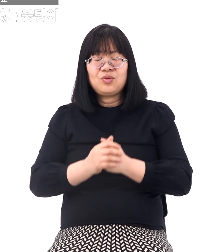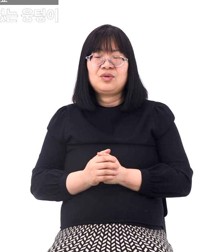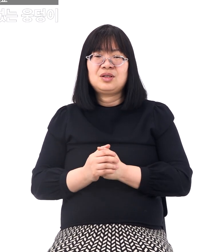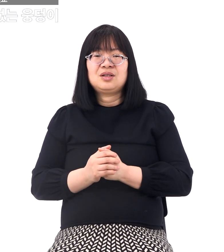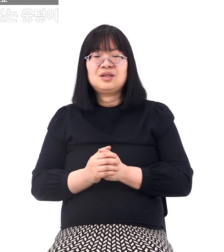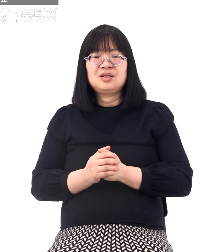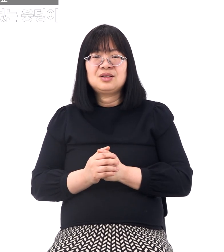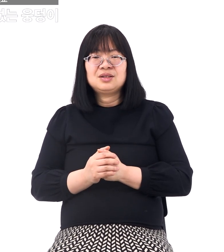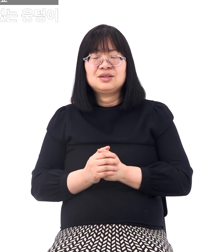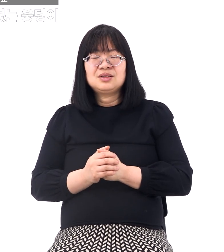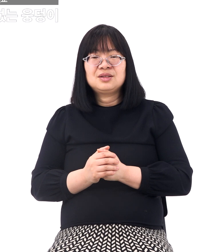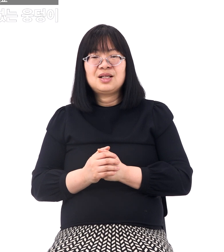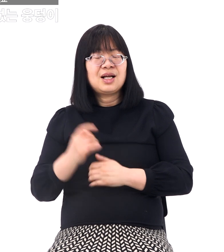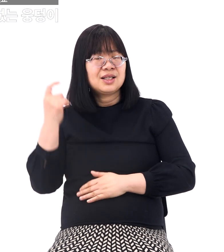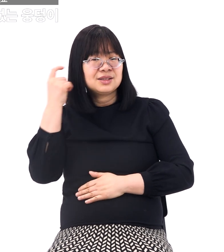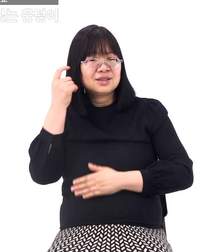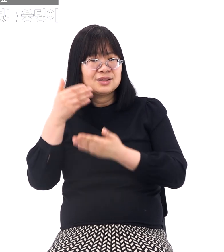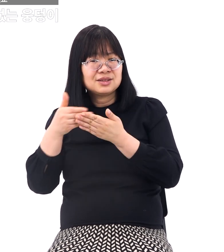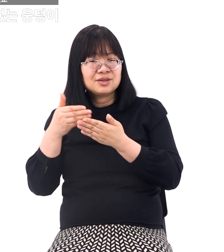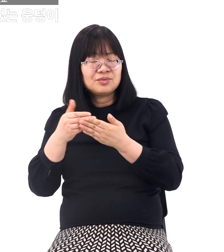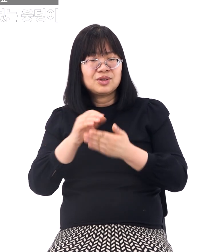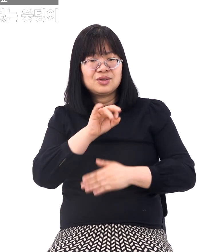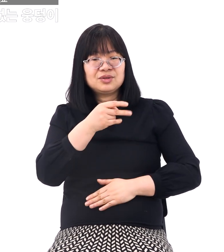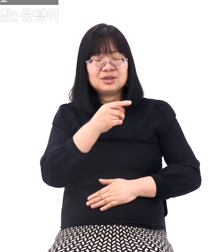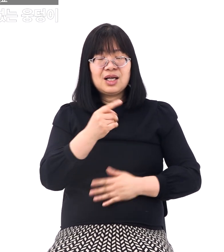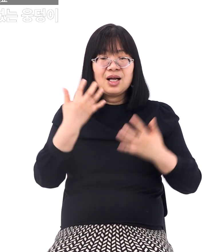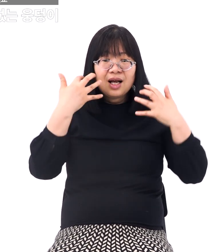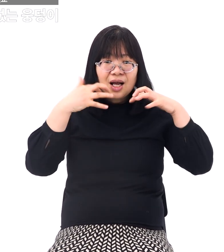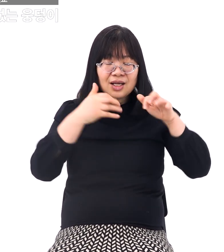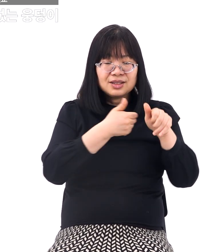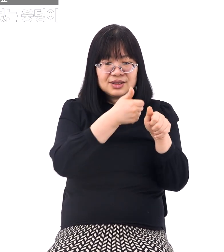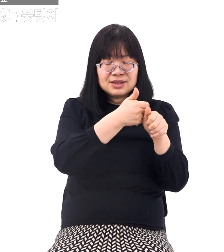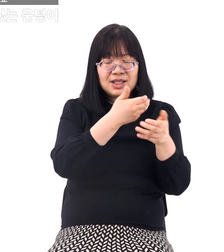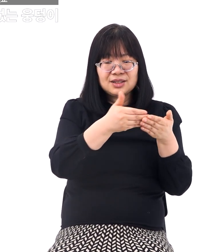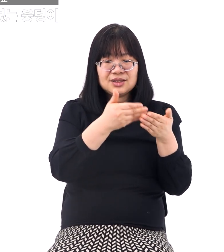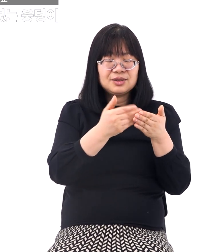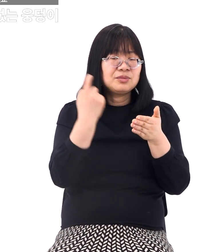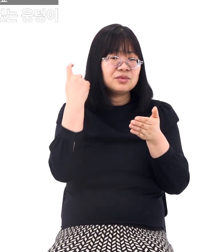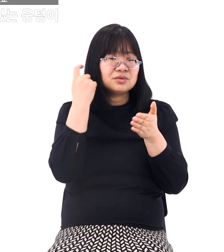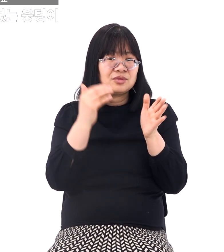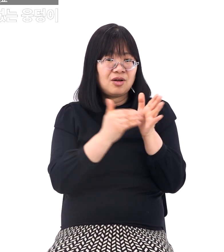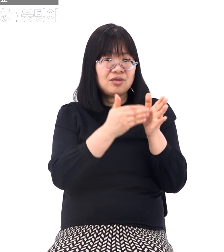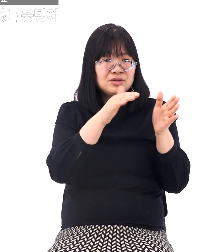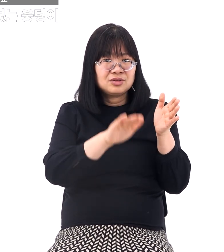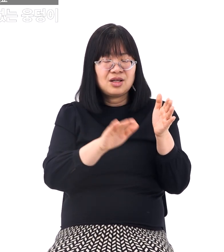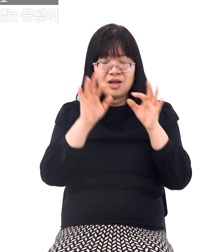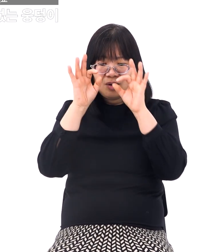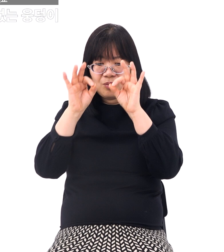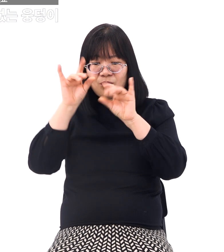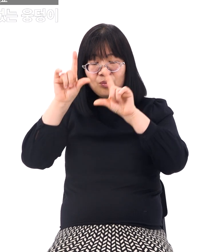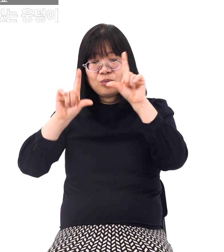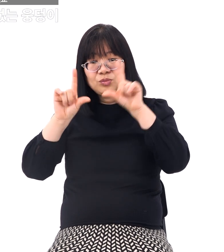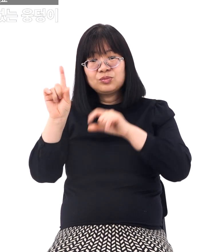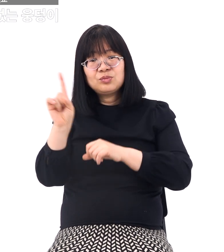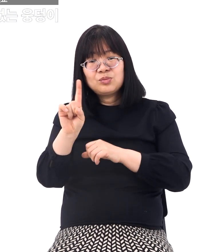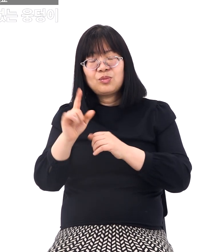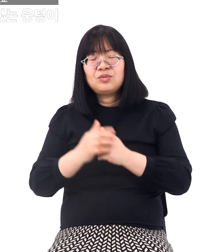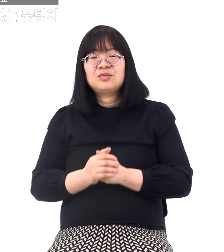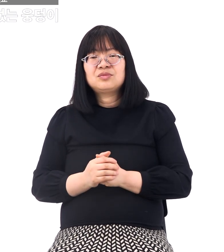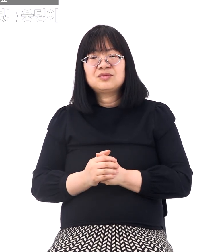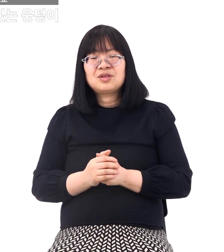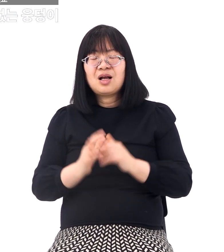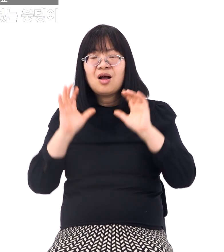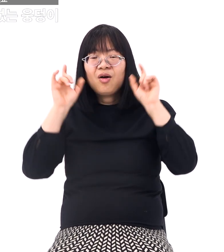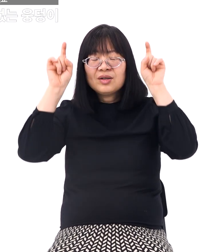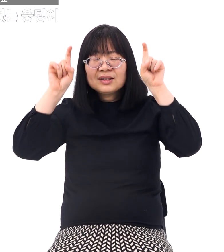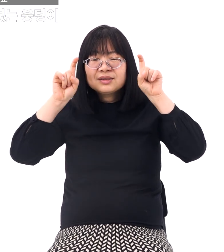왜 들은 그림은 유다 사자의 승리의 그림을 들었는데 본 장면은